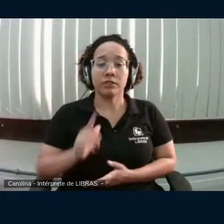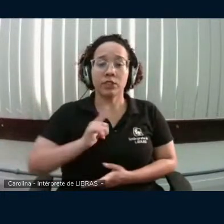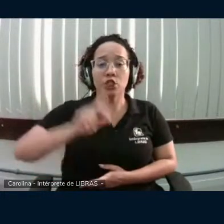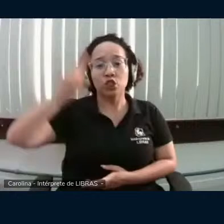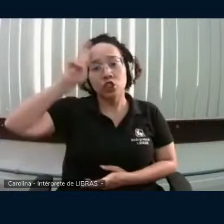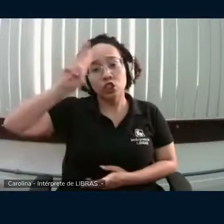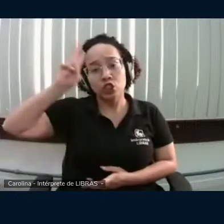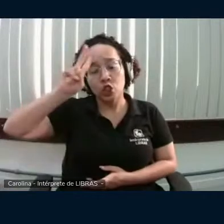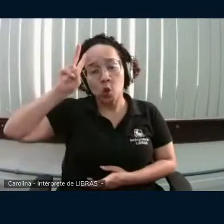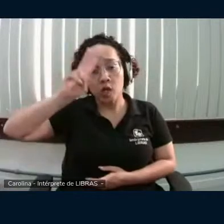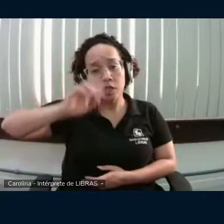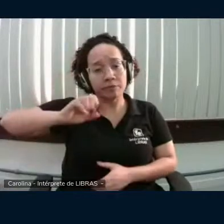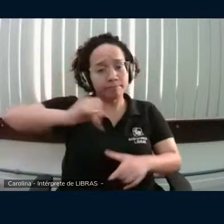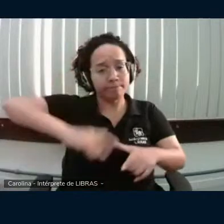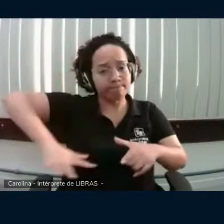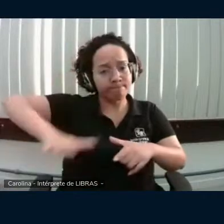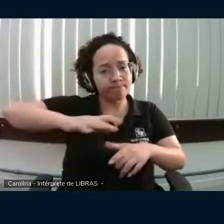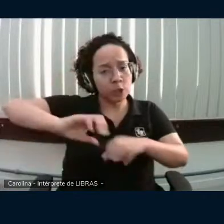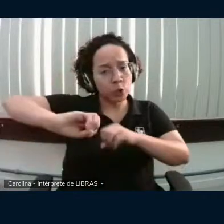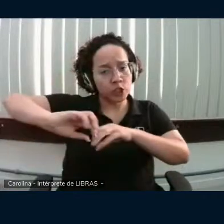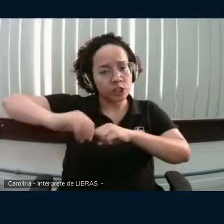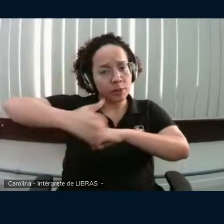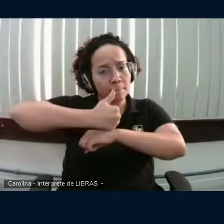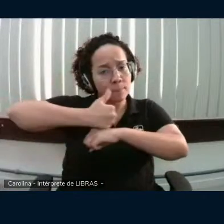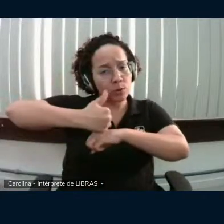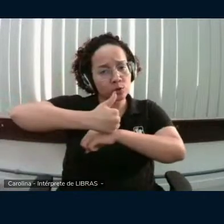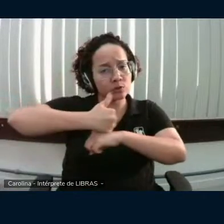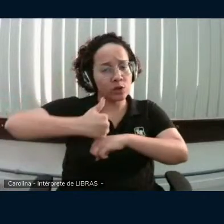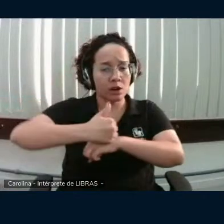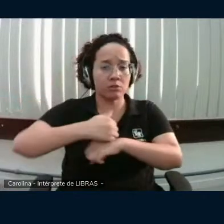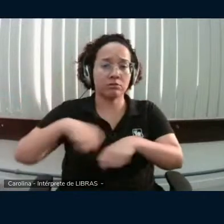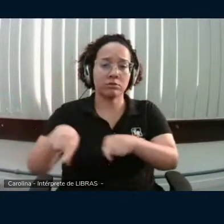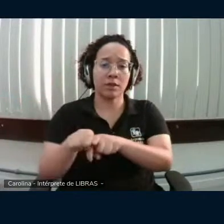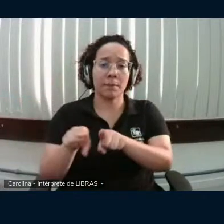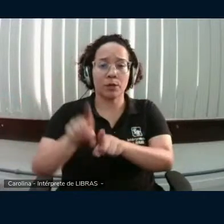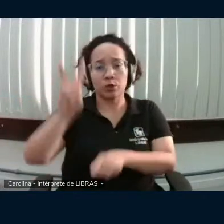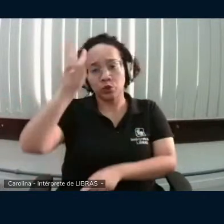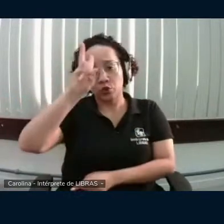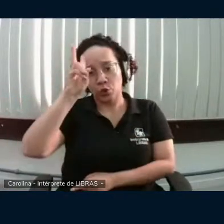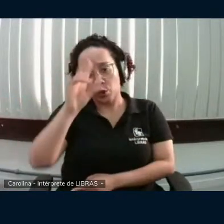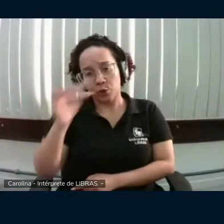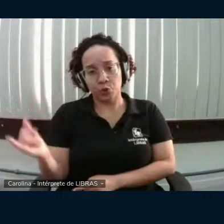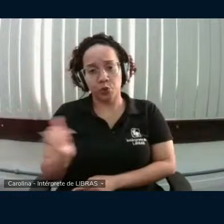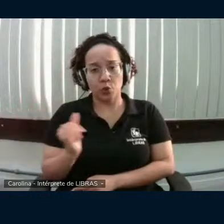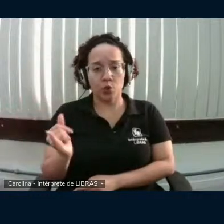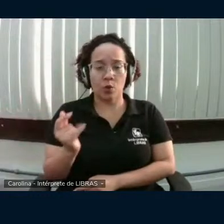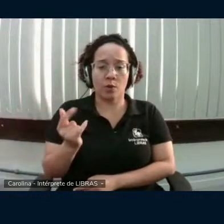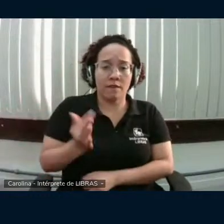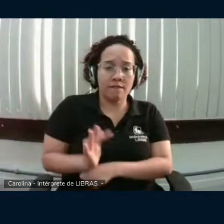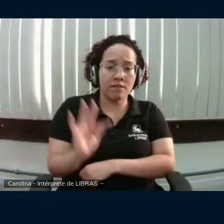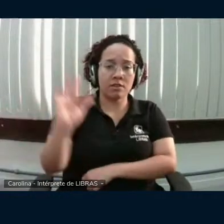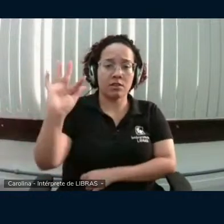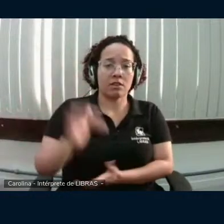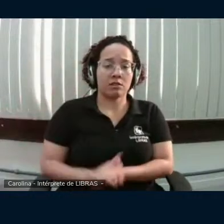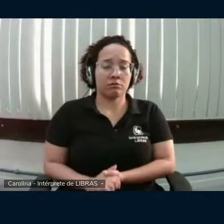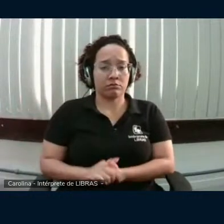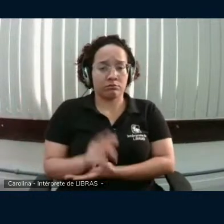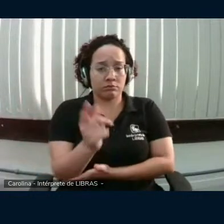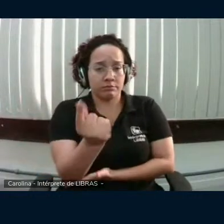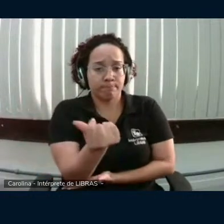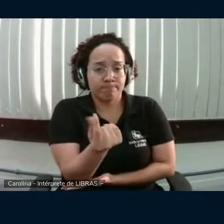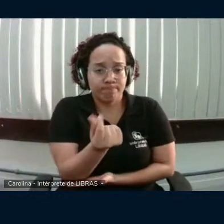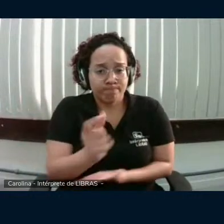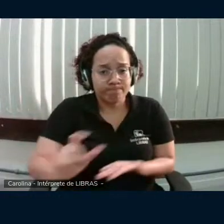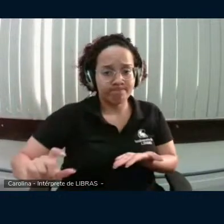educação profissional no Brasil, sobre a história dos institutos federais, sobre o financiamento, sobre as suas lógicas de